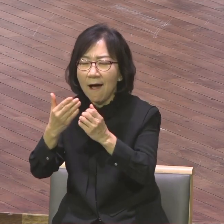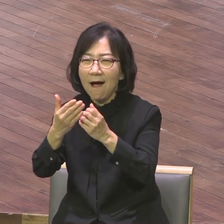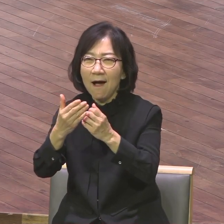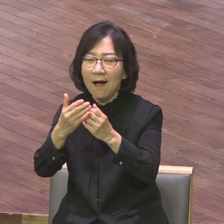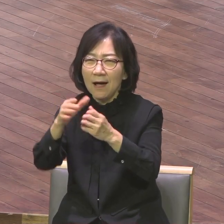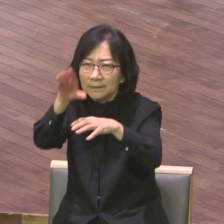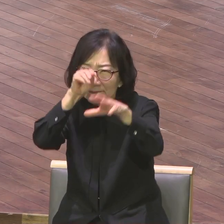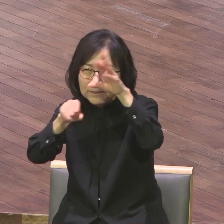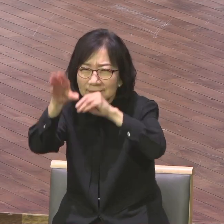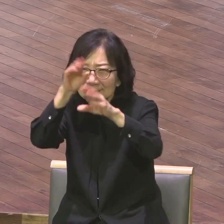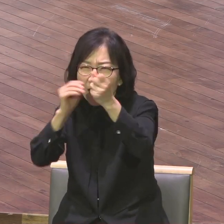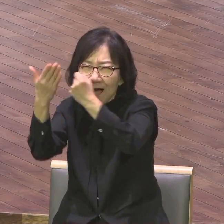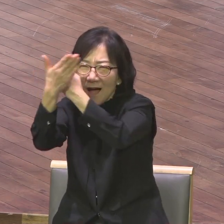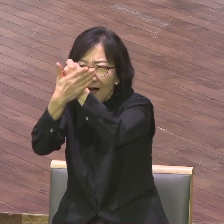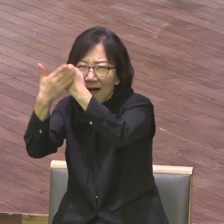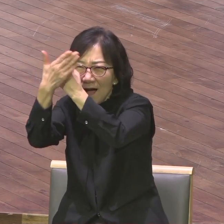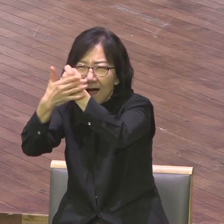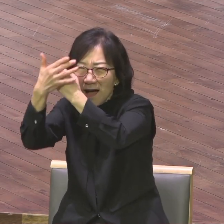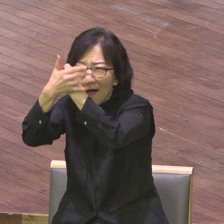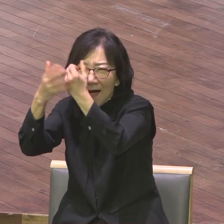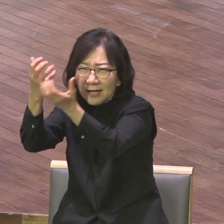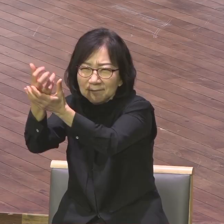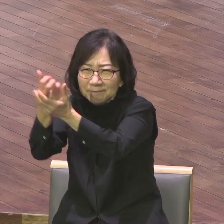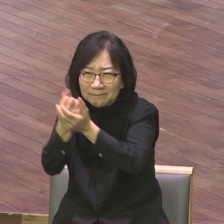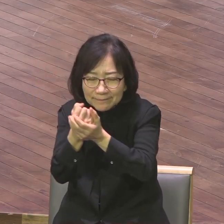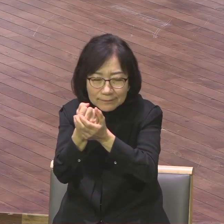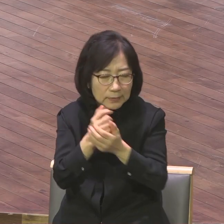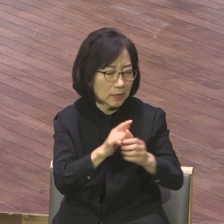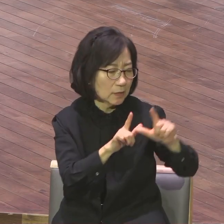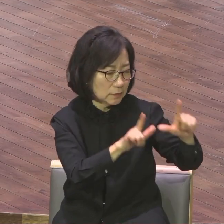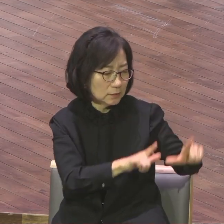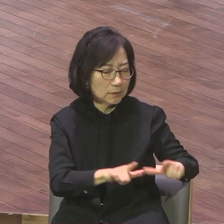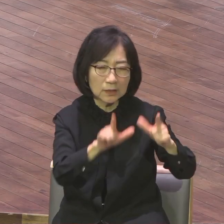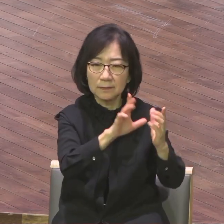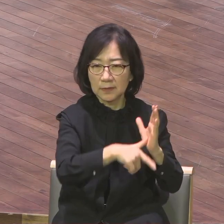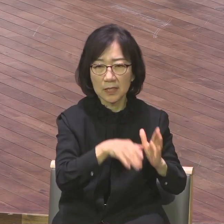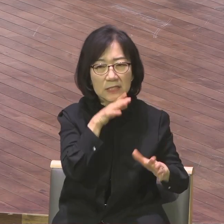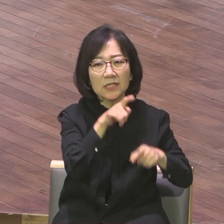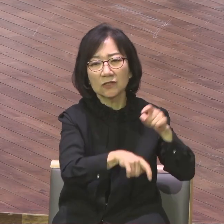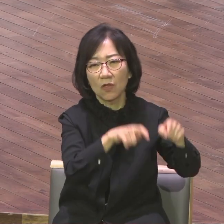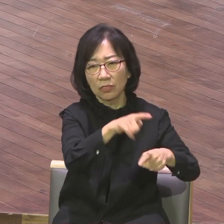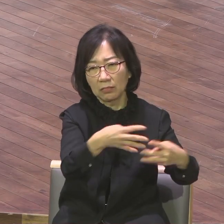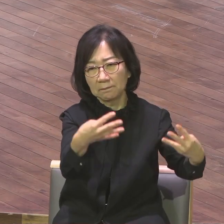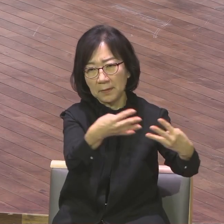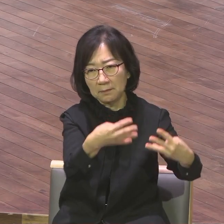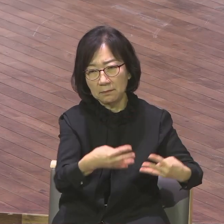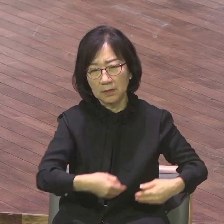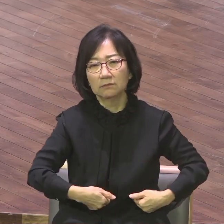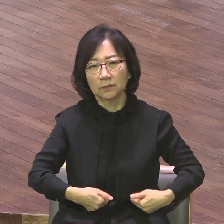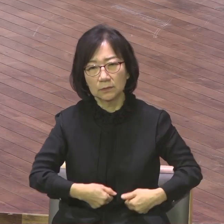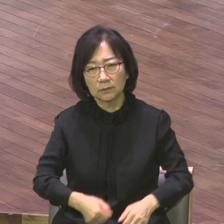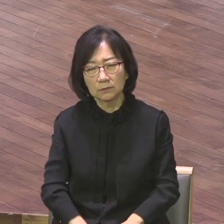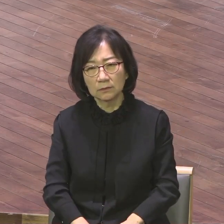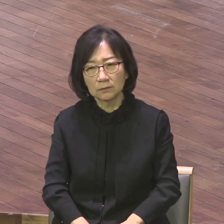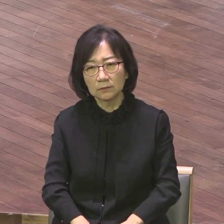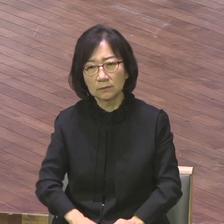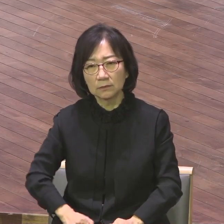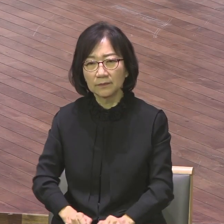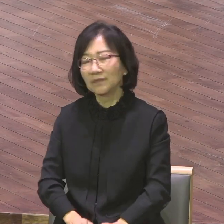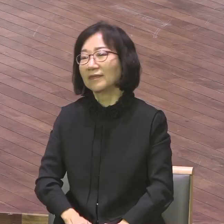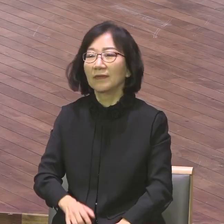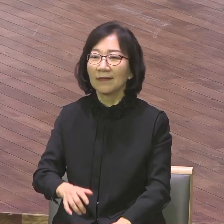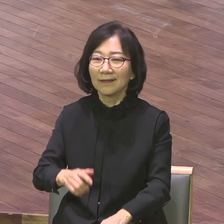삶의 현장에서도 예배자로 서야 돼요. 삶의 현장에서도 예배자가 돼요. 예배대로